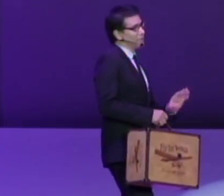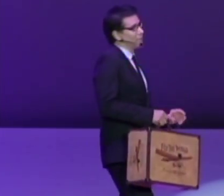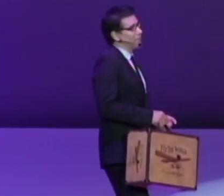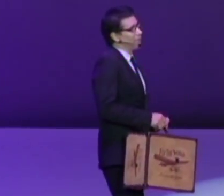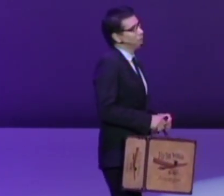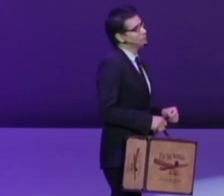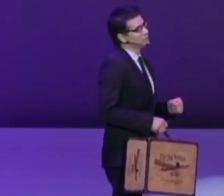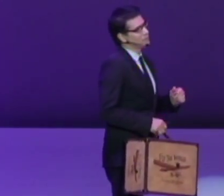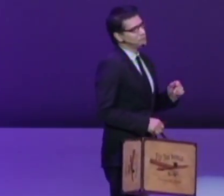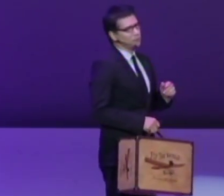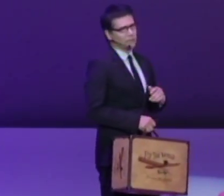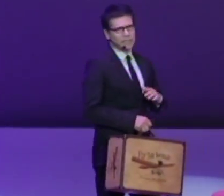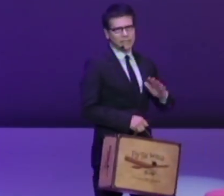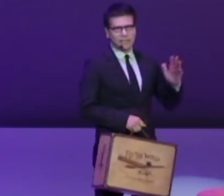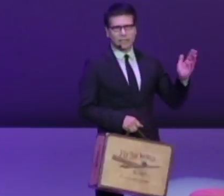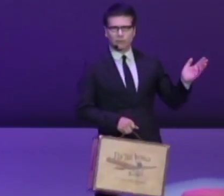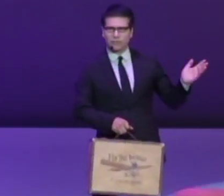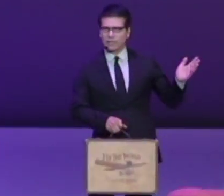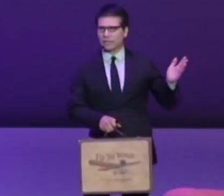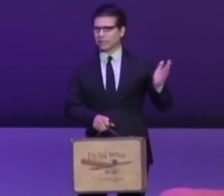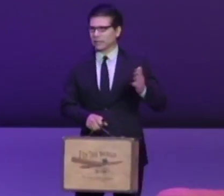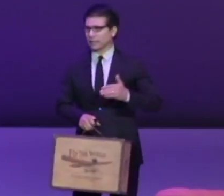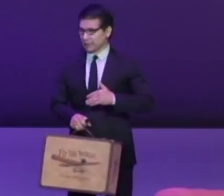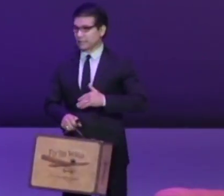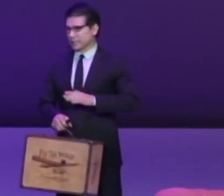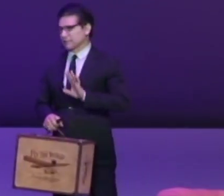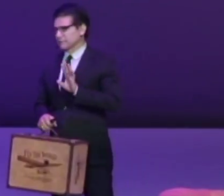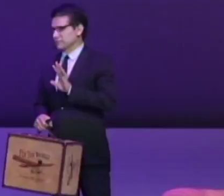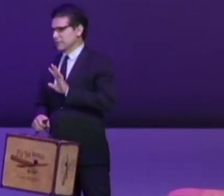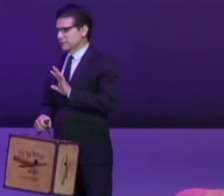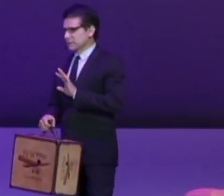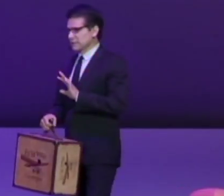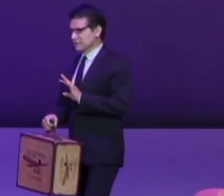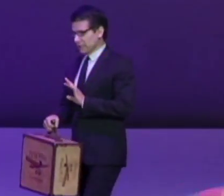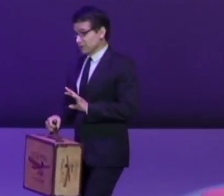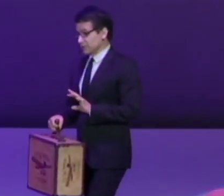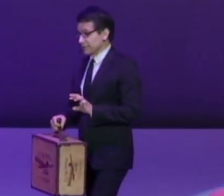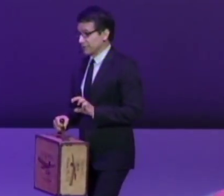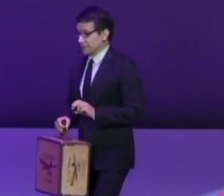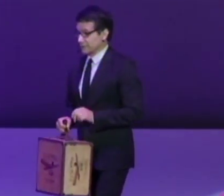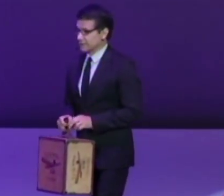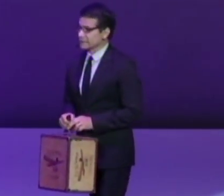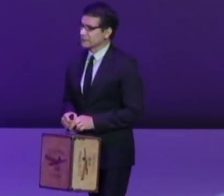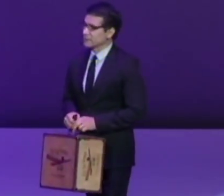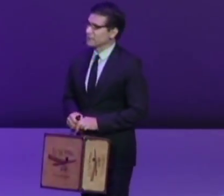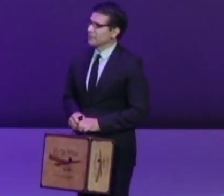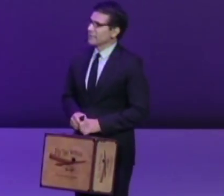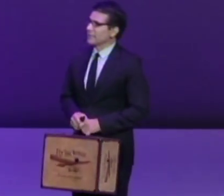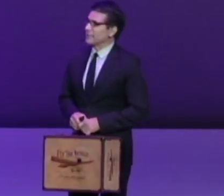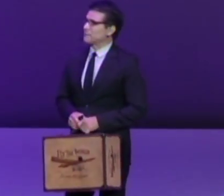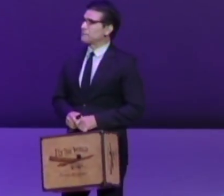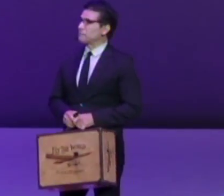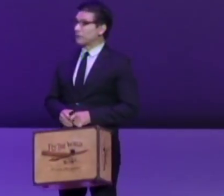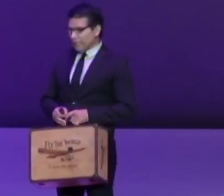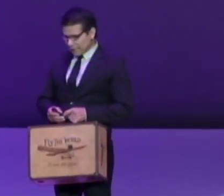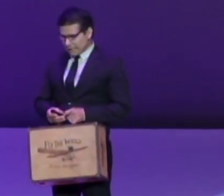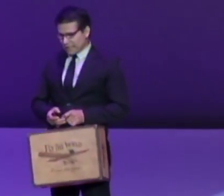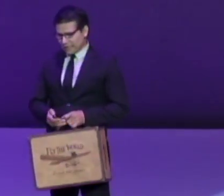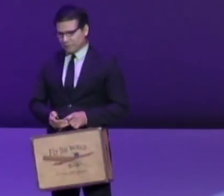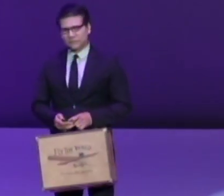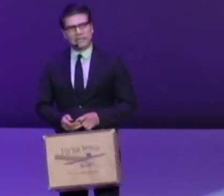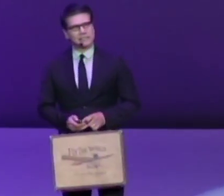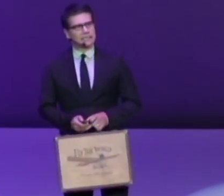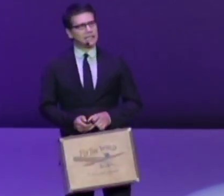believe that if I were to add all the kilometers that I've traveled, I could go to the moon and back 6 or 7